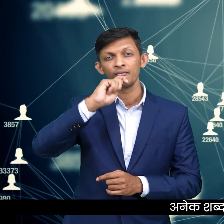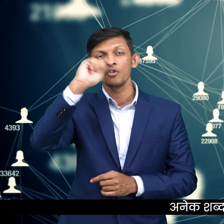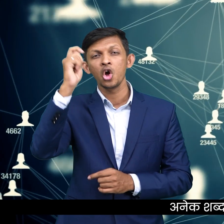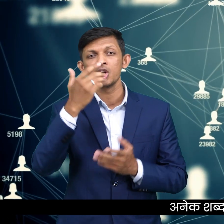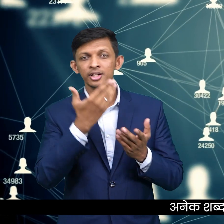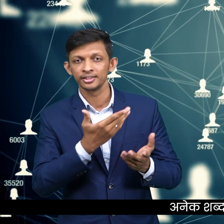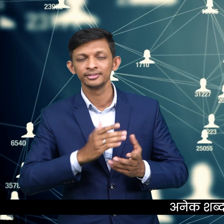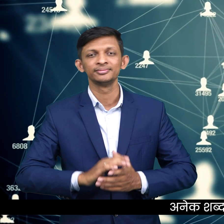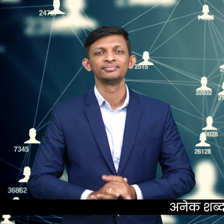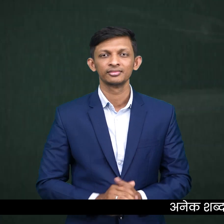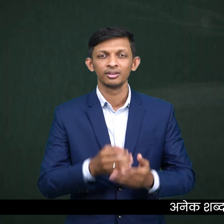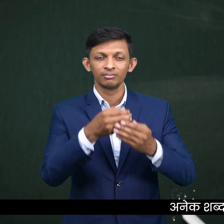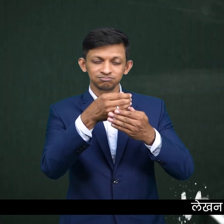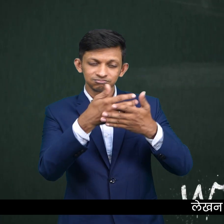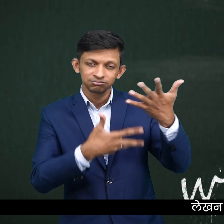जातात.